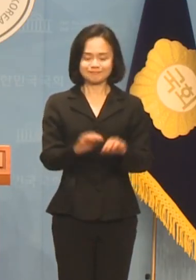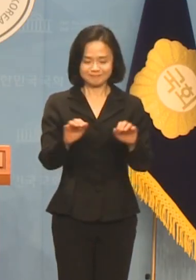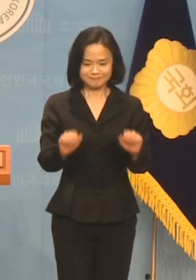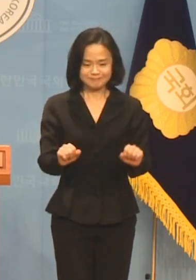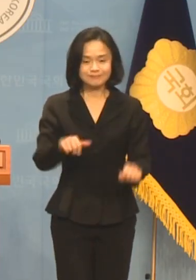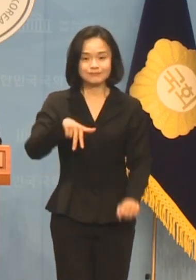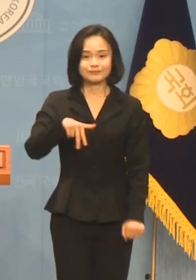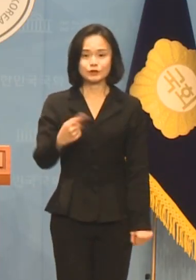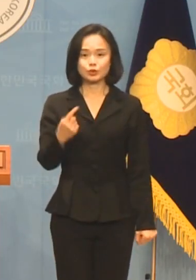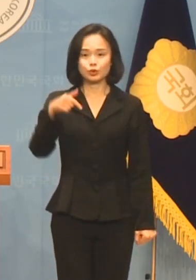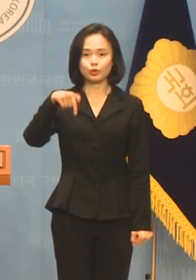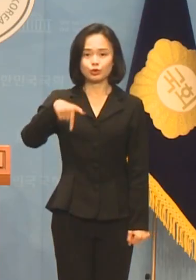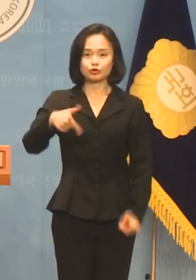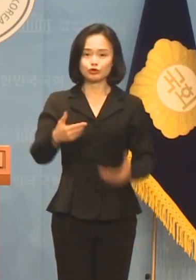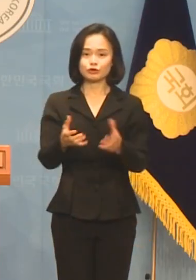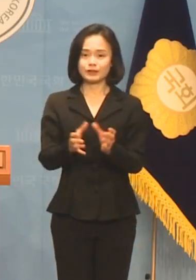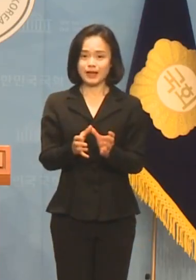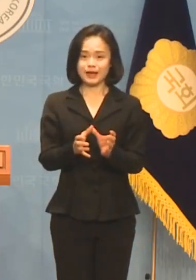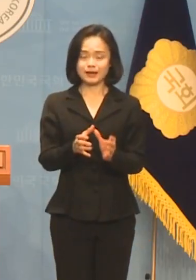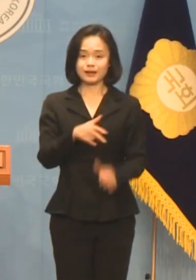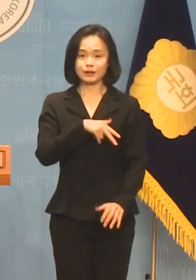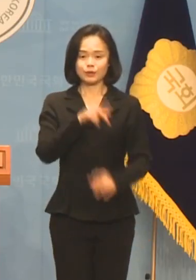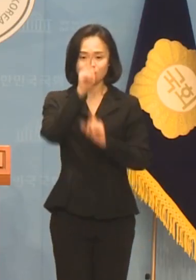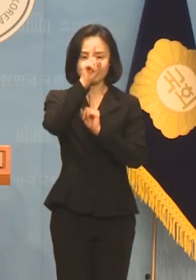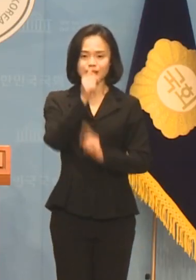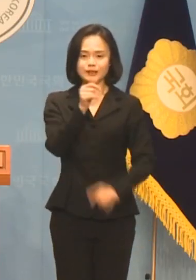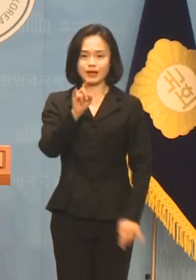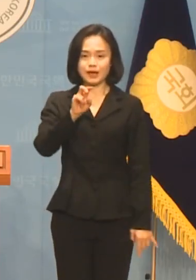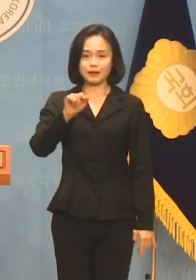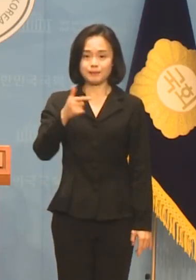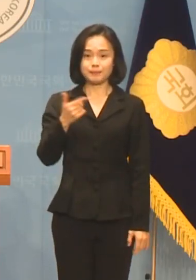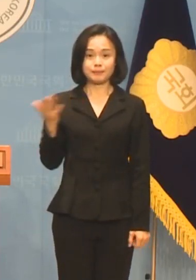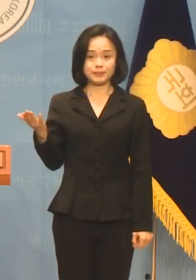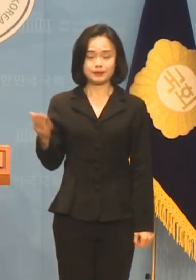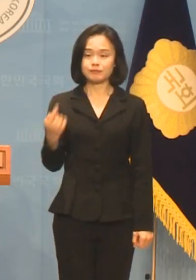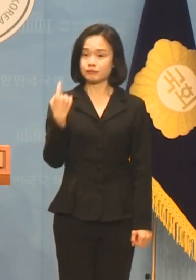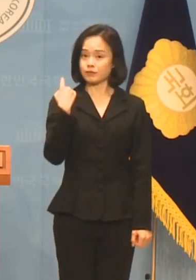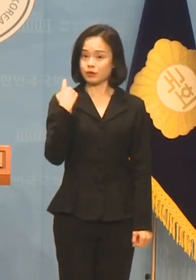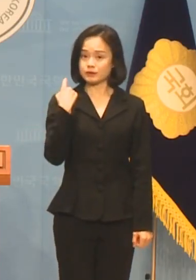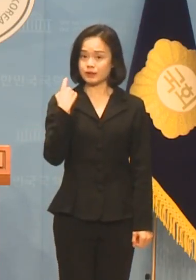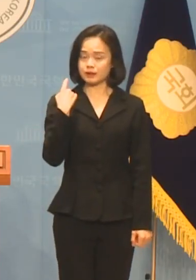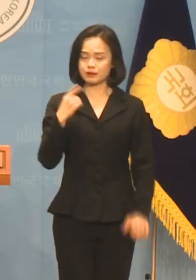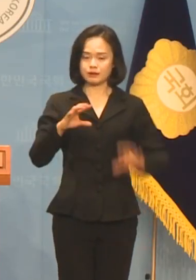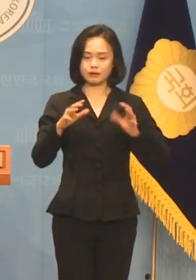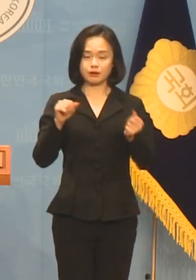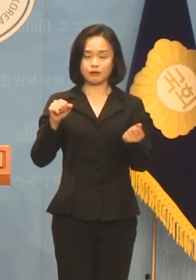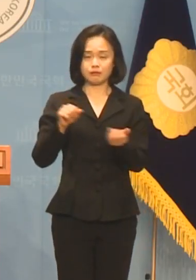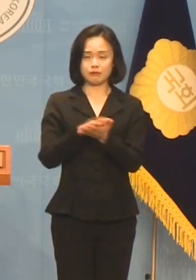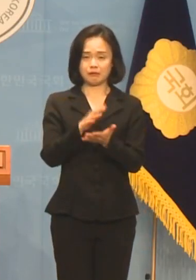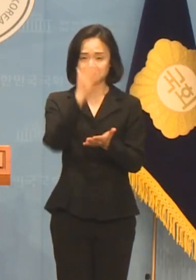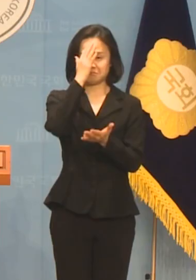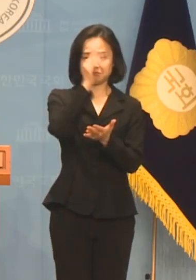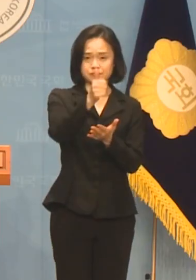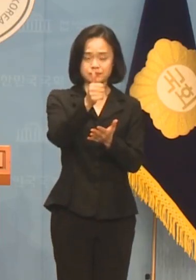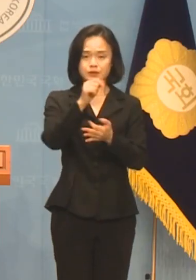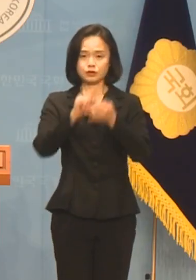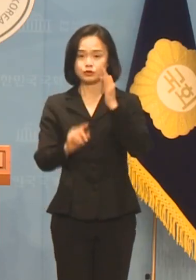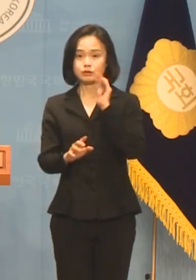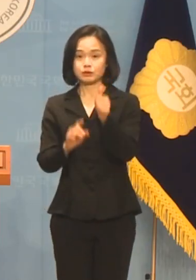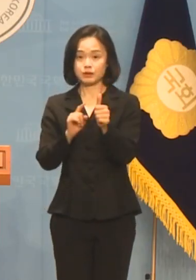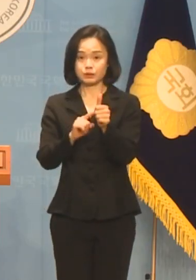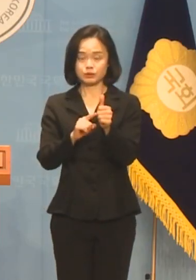안녕하십니까. 조국혁신당 국회의원 이혜민입니다. 어제 내란 우두머리 윤석열 씨는 4차 담화문을